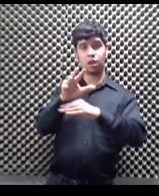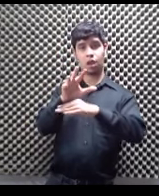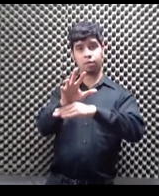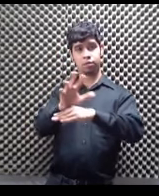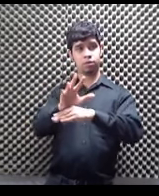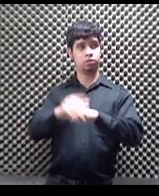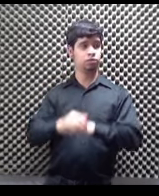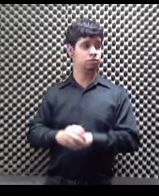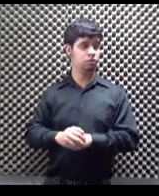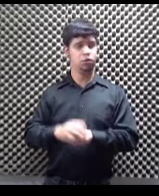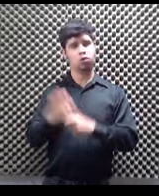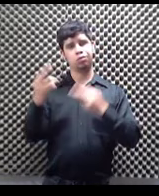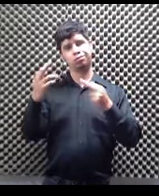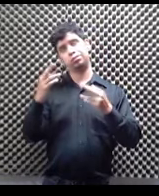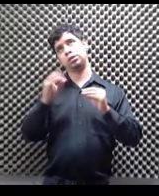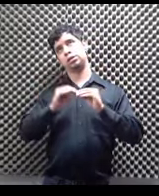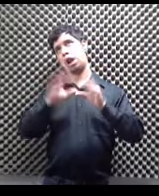llegó.